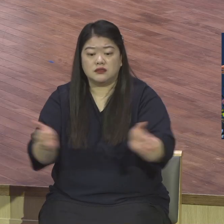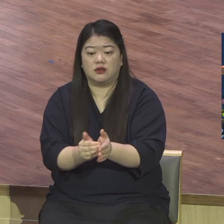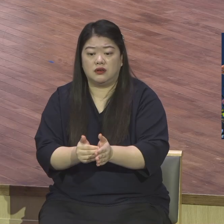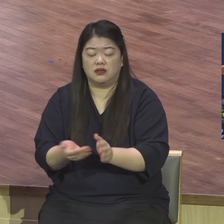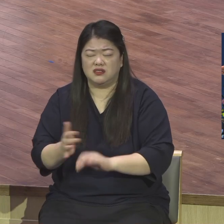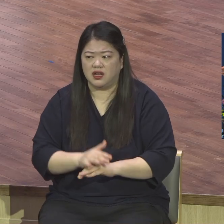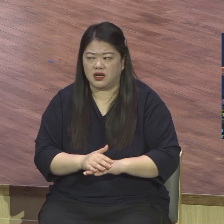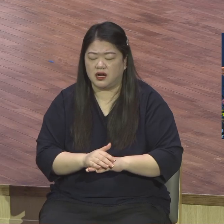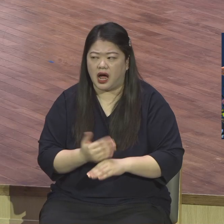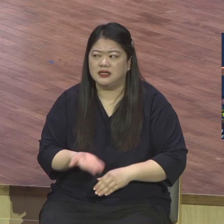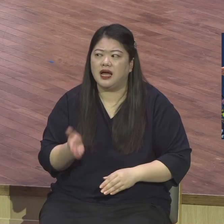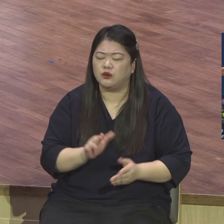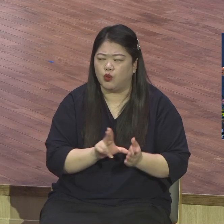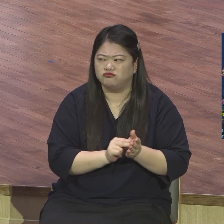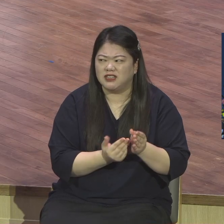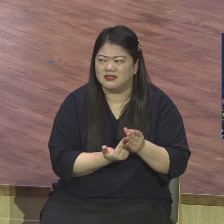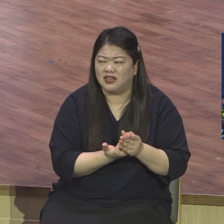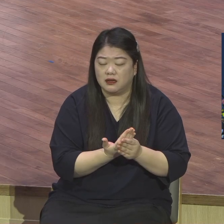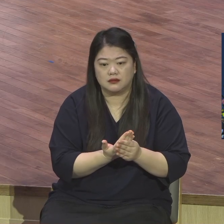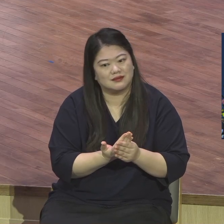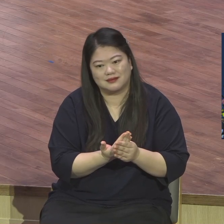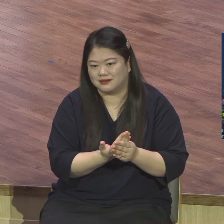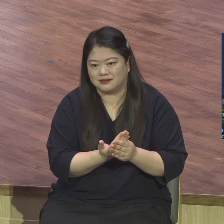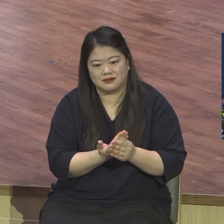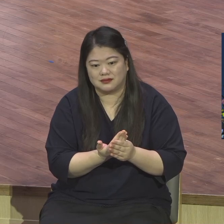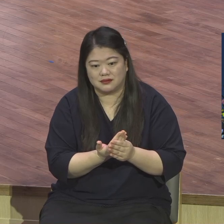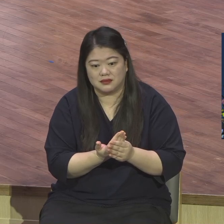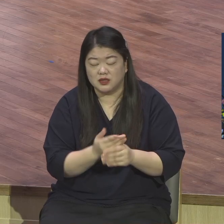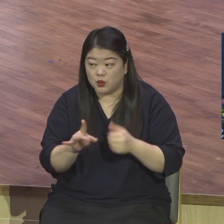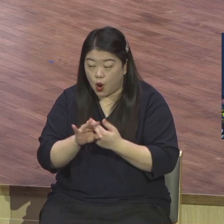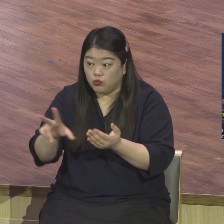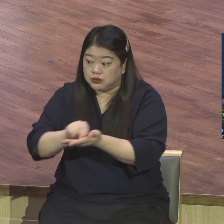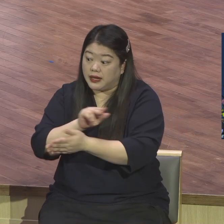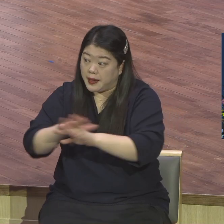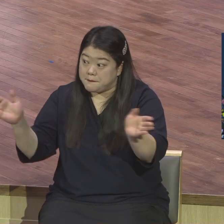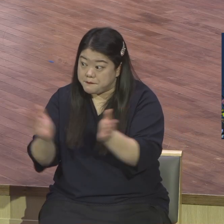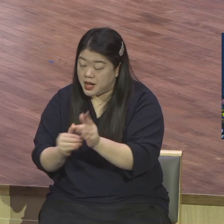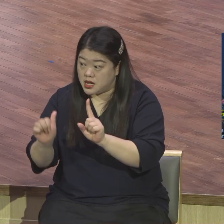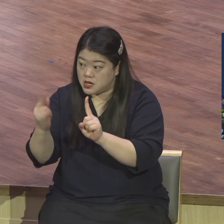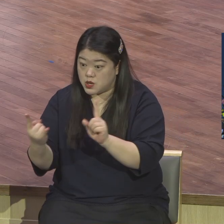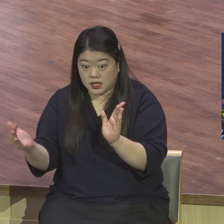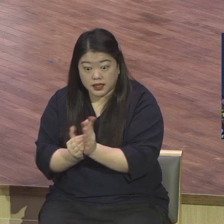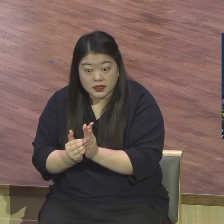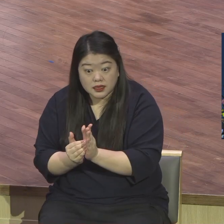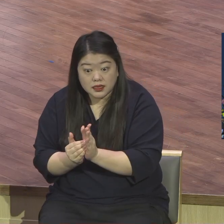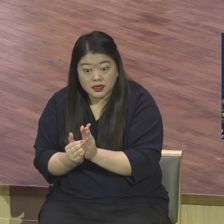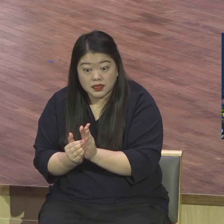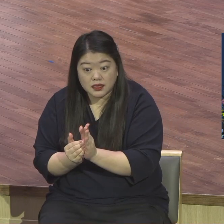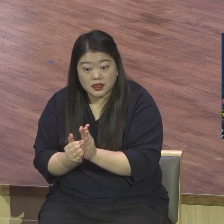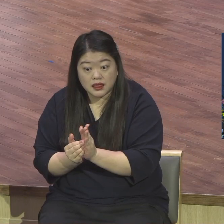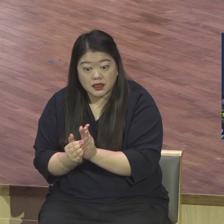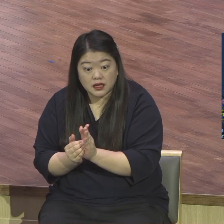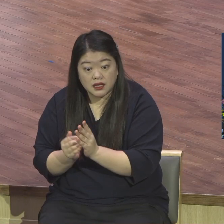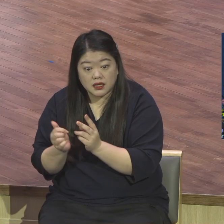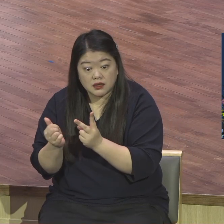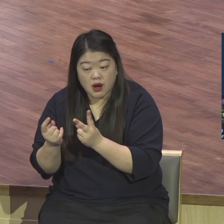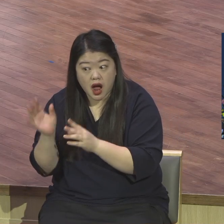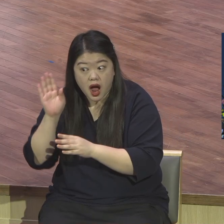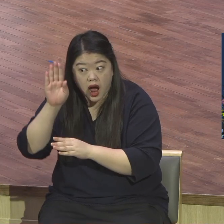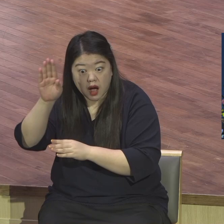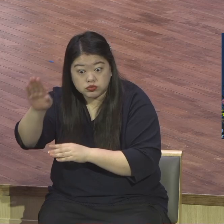무한해, 무한해. 어느 일정 기간이 아니라 무한하다. 예수 그리스도 안에만